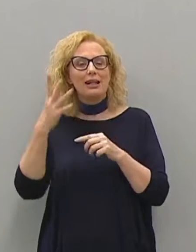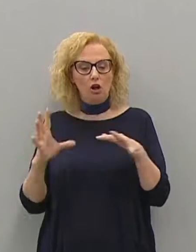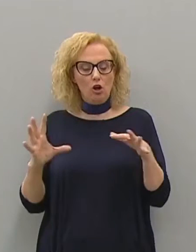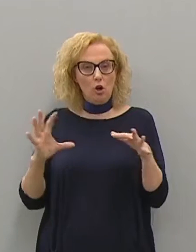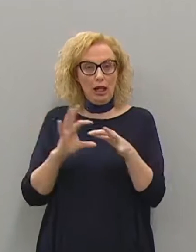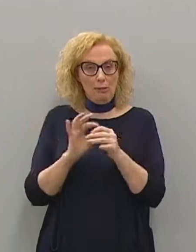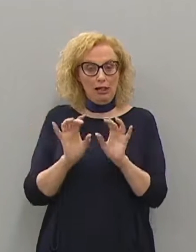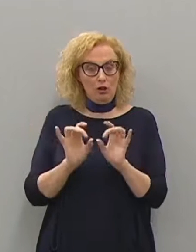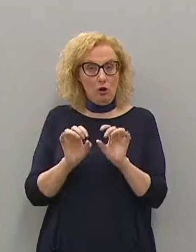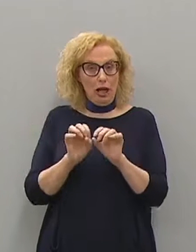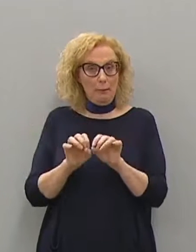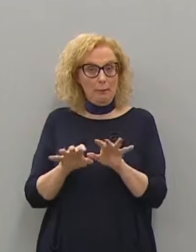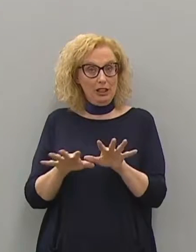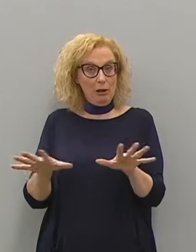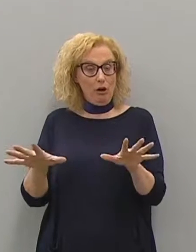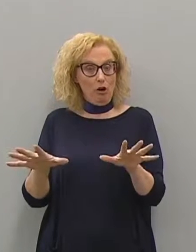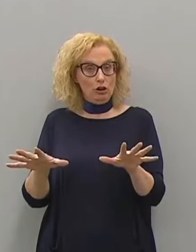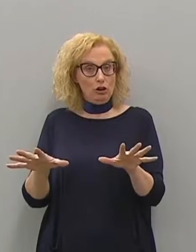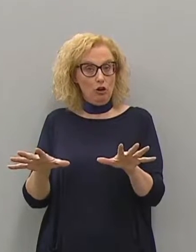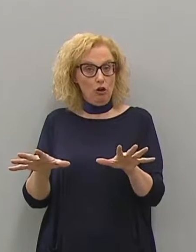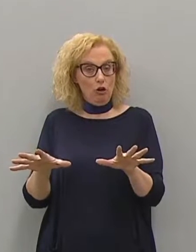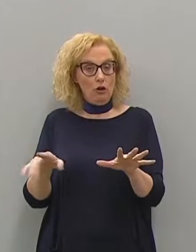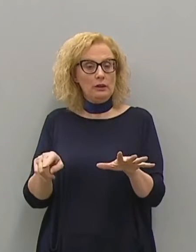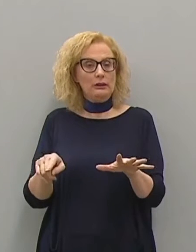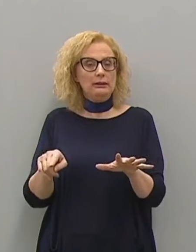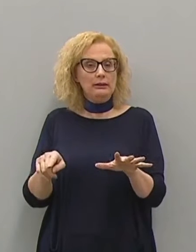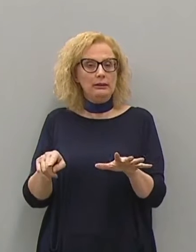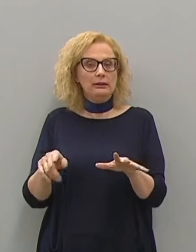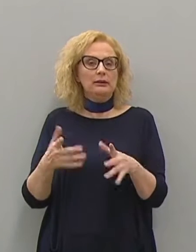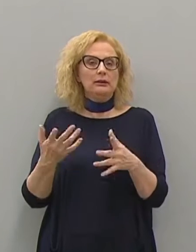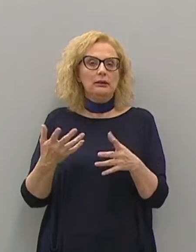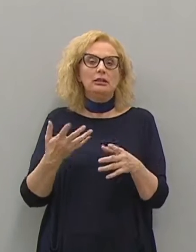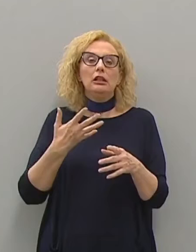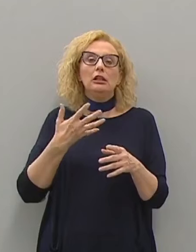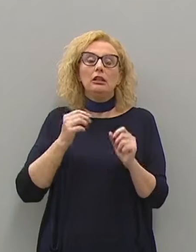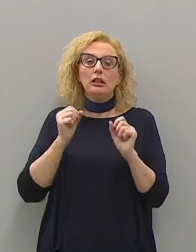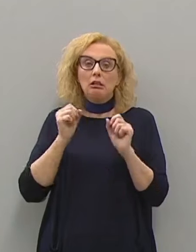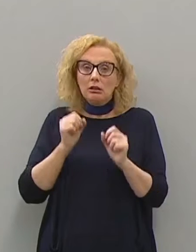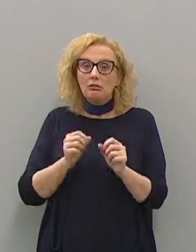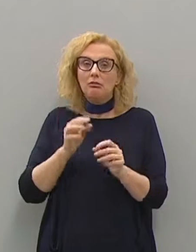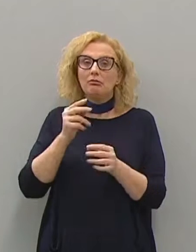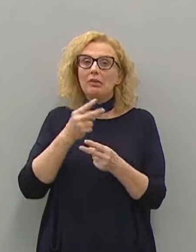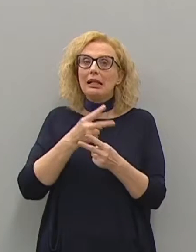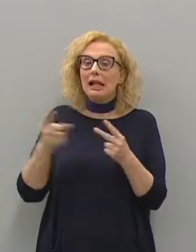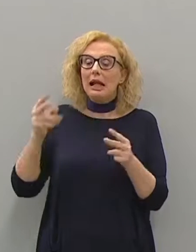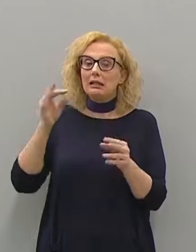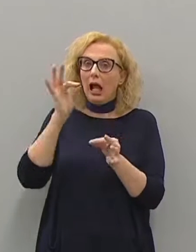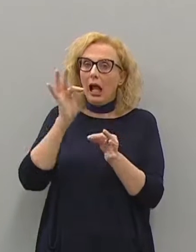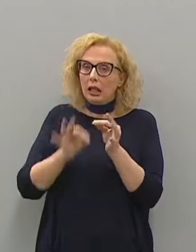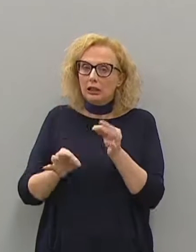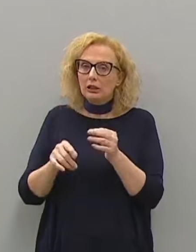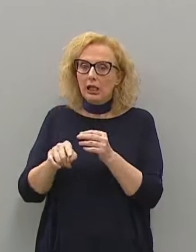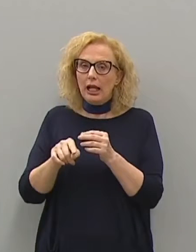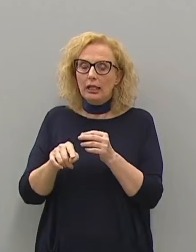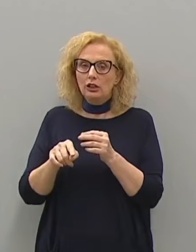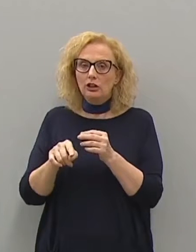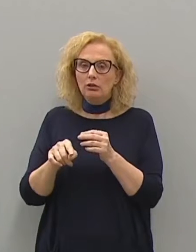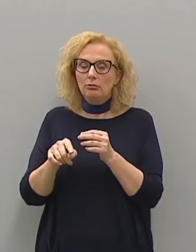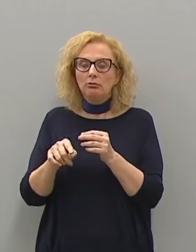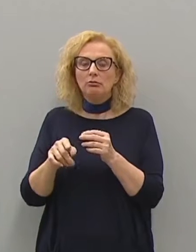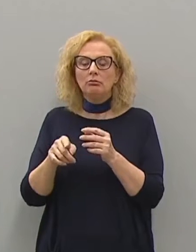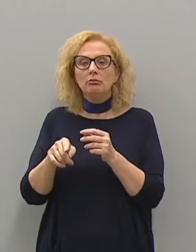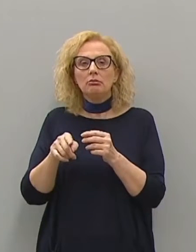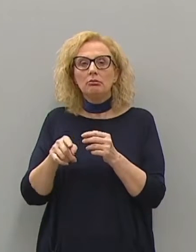epidemiologico più possibilità a testa antigienici sostanzialmente vale il tema che in